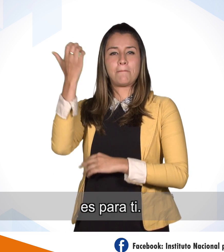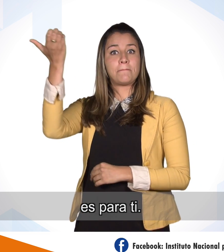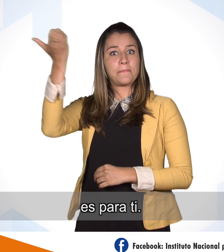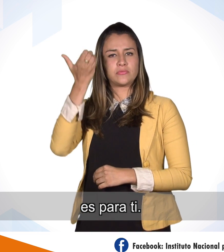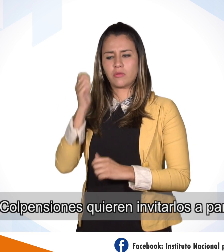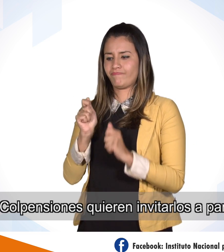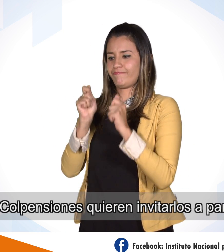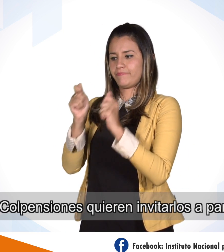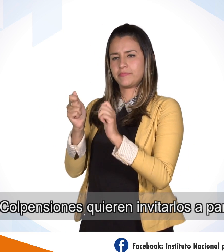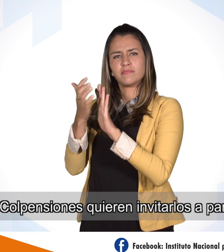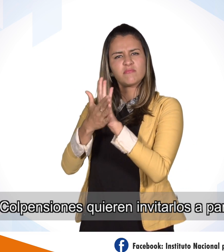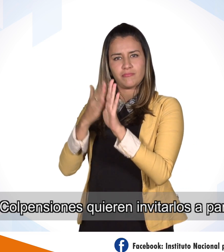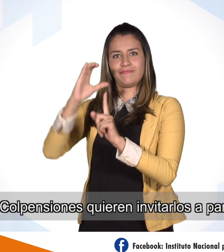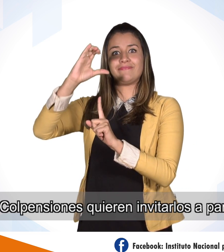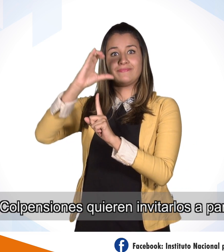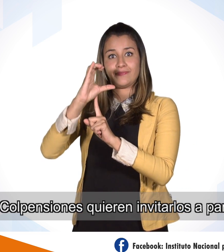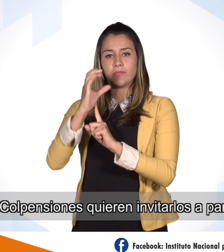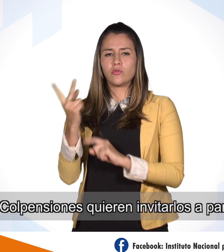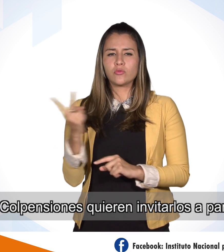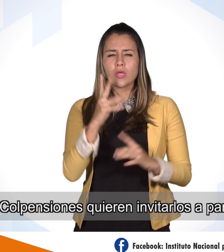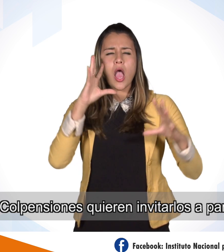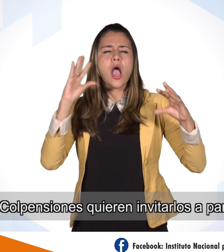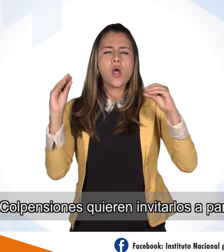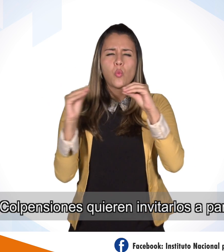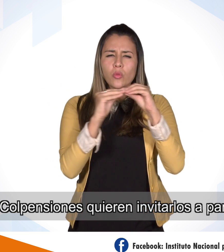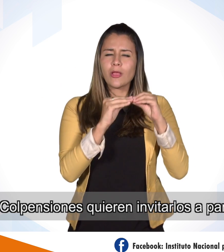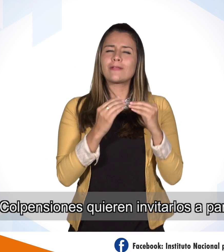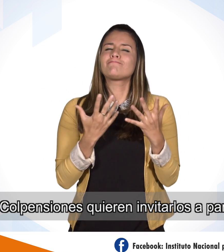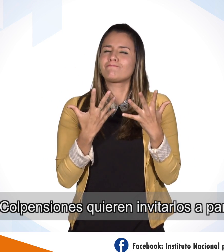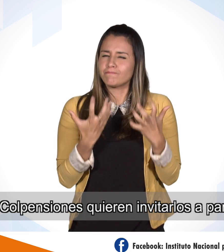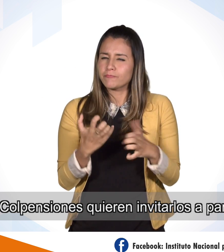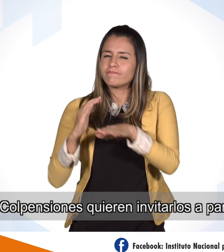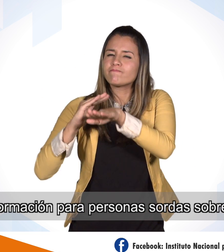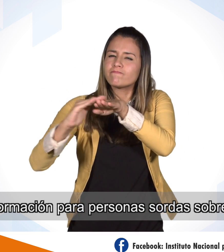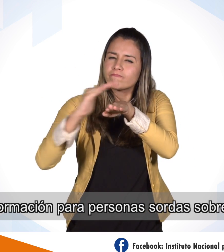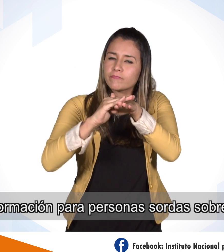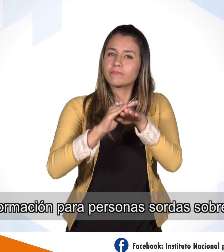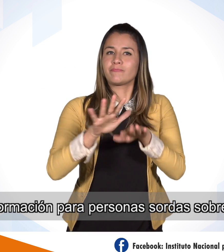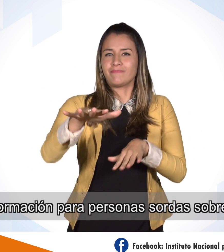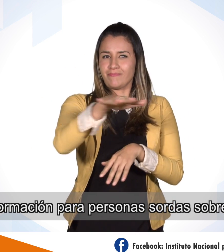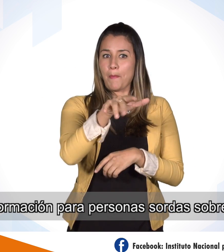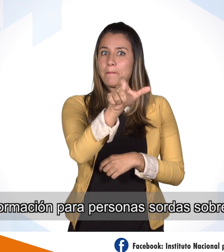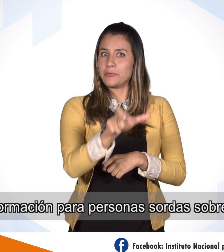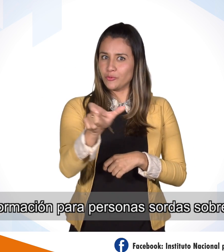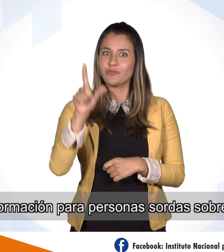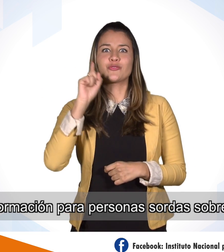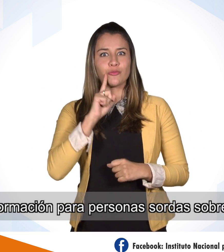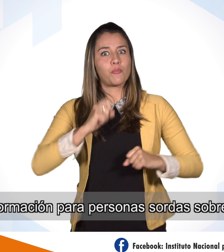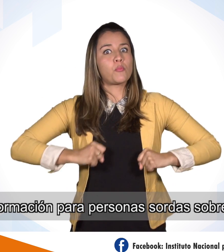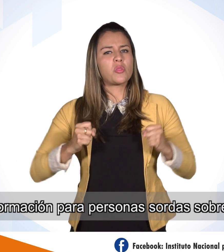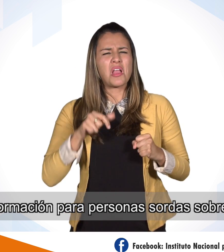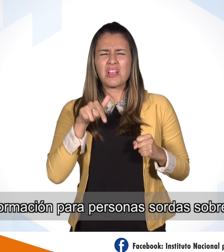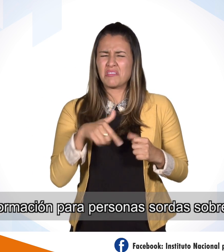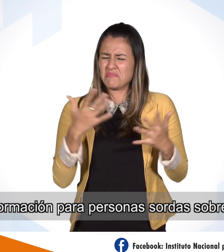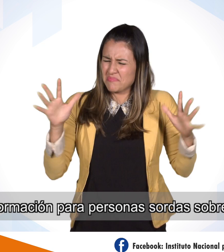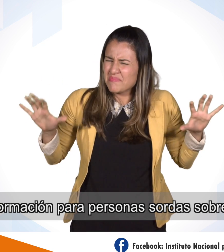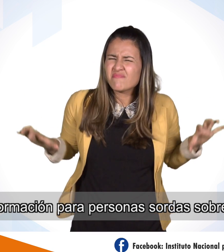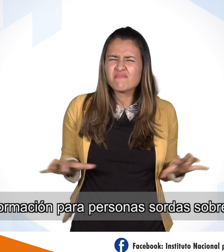El Insor y Colpensiones quieren invitarlos a participar en el taller de formación para personas sordas sobre régimen